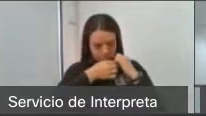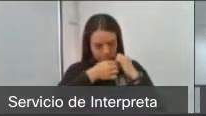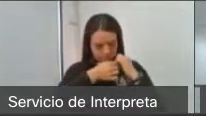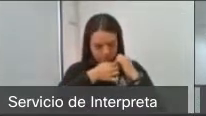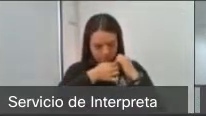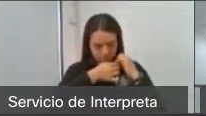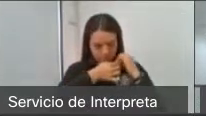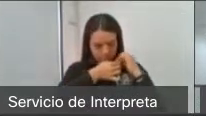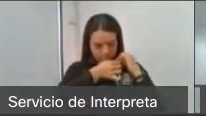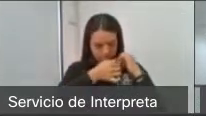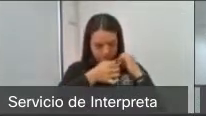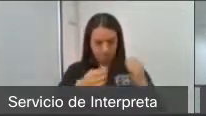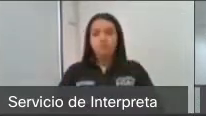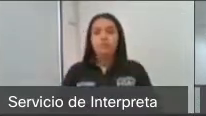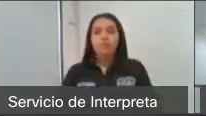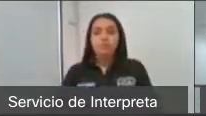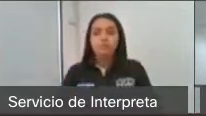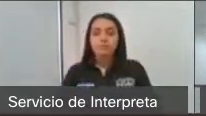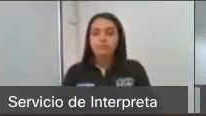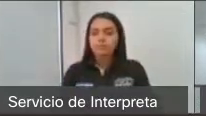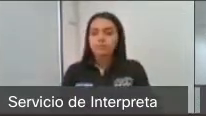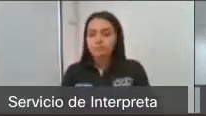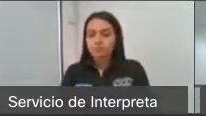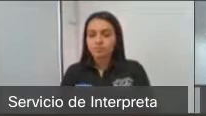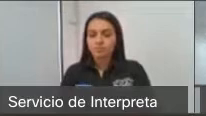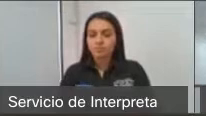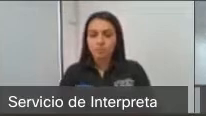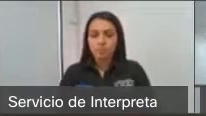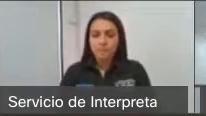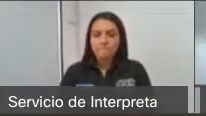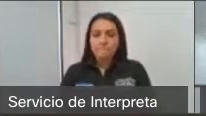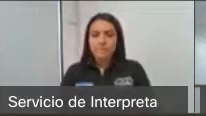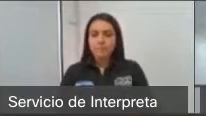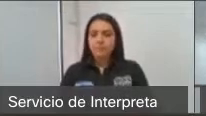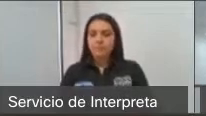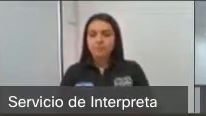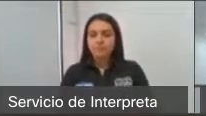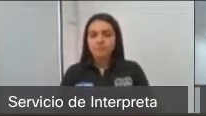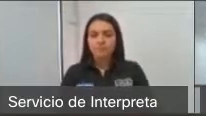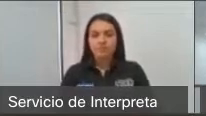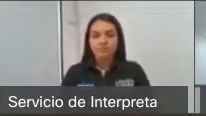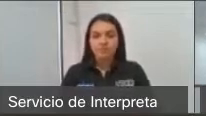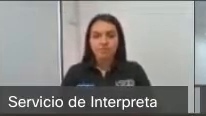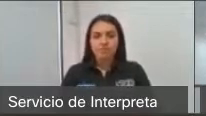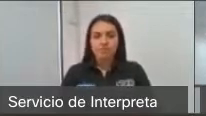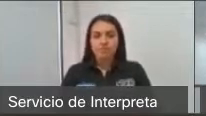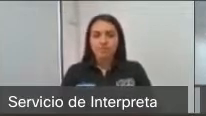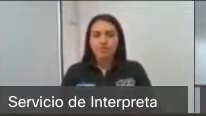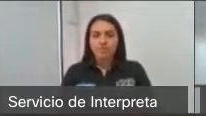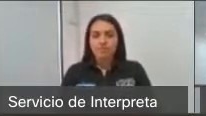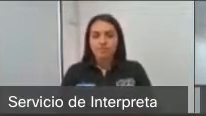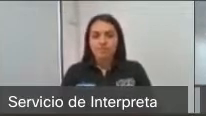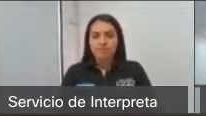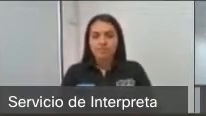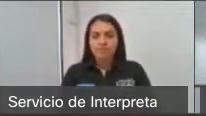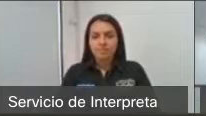tengo. Este también se me mueve, entonces cuando se mueve, si ves cómo se oye diferente la voz, cuando estoy